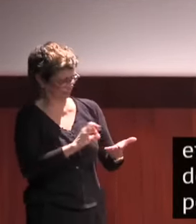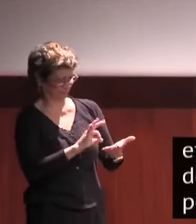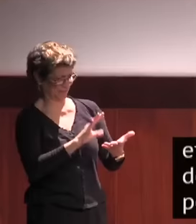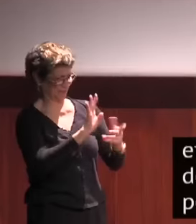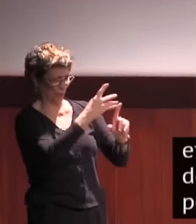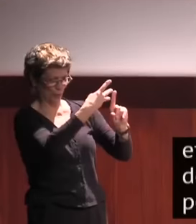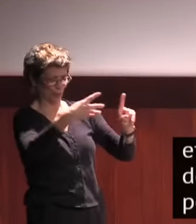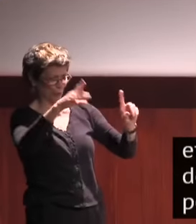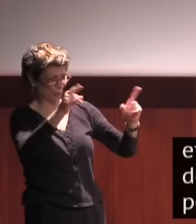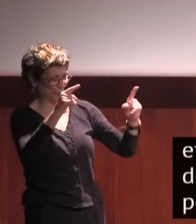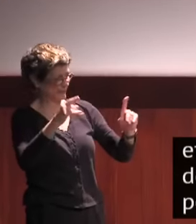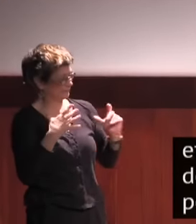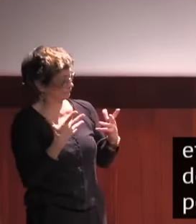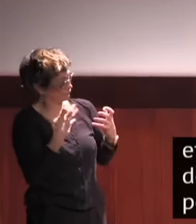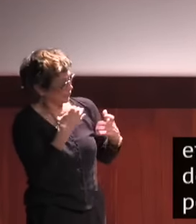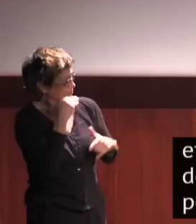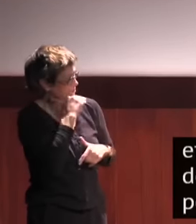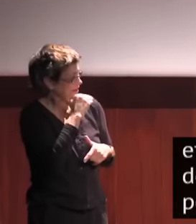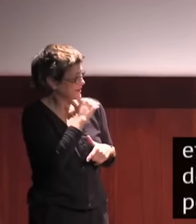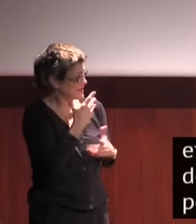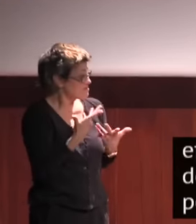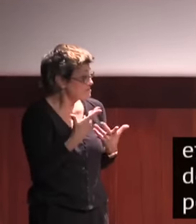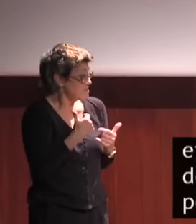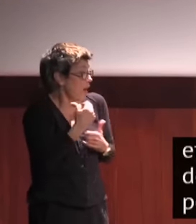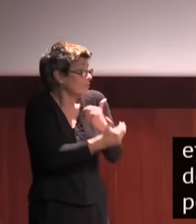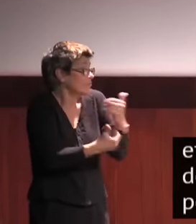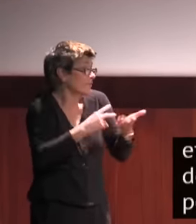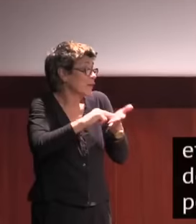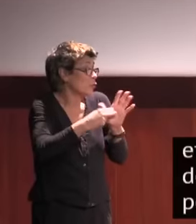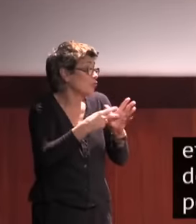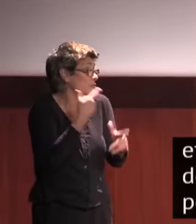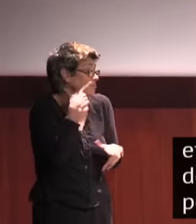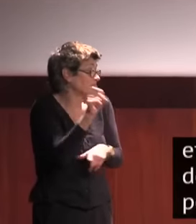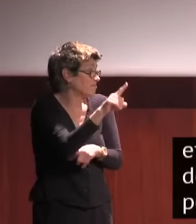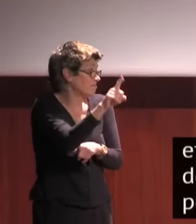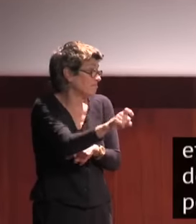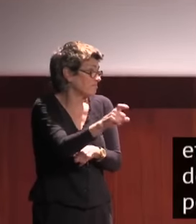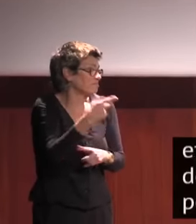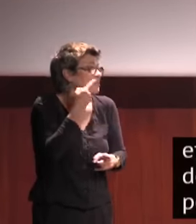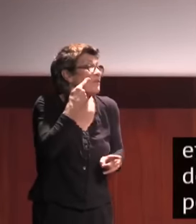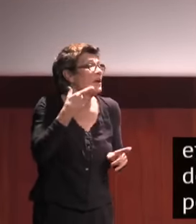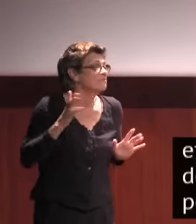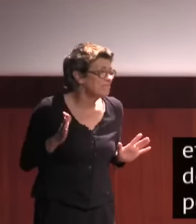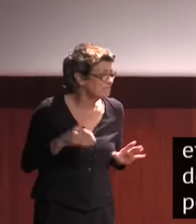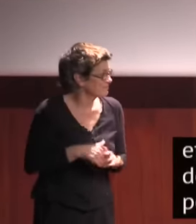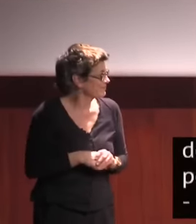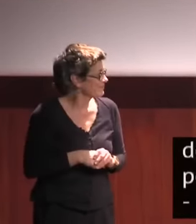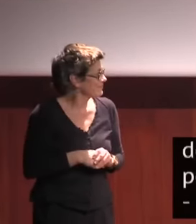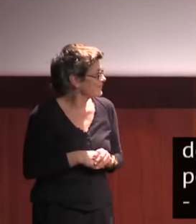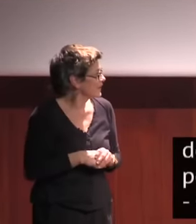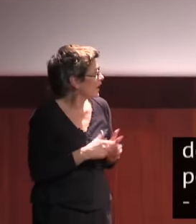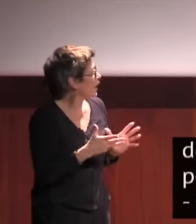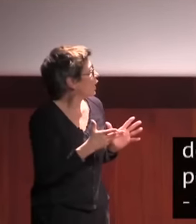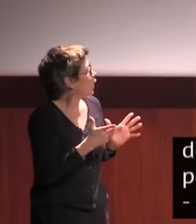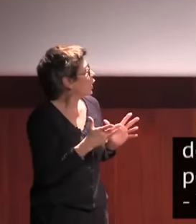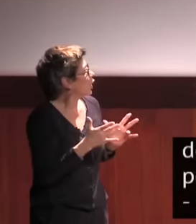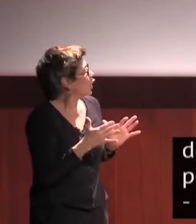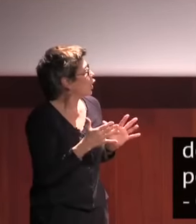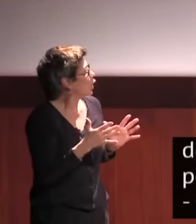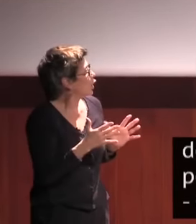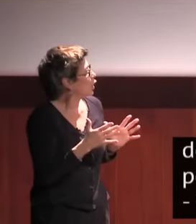comme une partition de musique, ça serait extraordinaire. Peut-être que les avancées technologiques pourront le faire Un jour, certainement. Est-ce que...